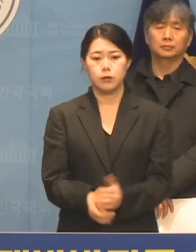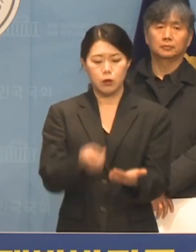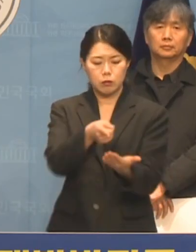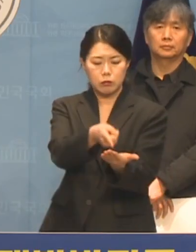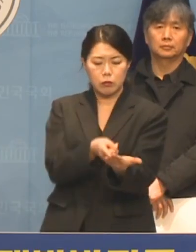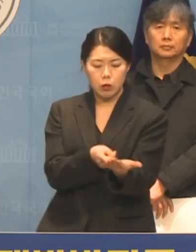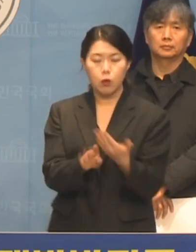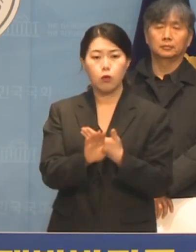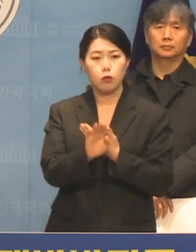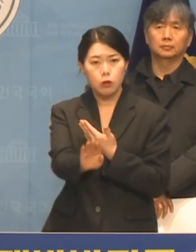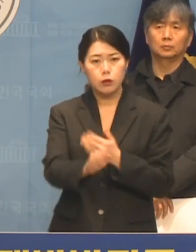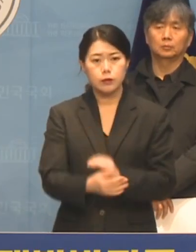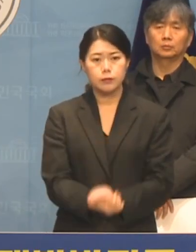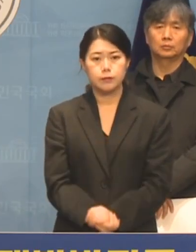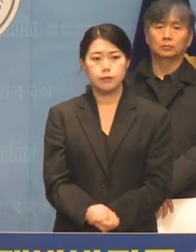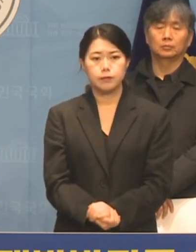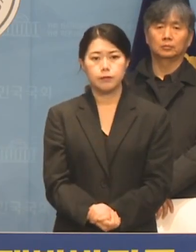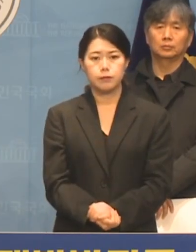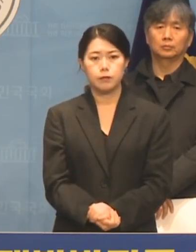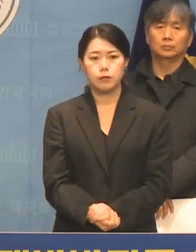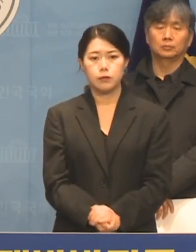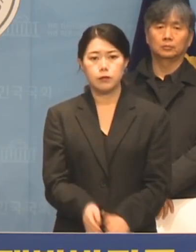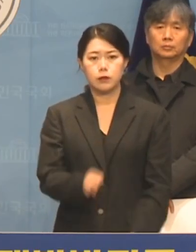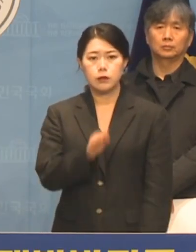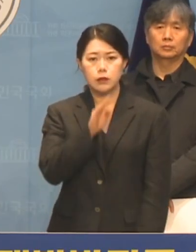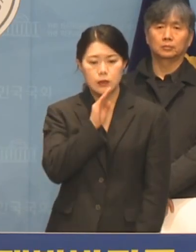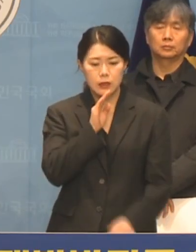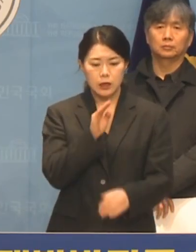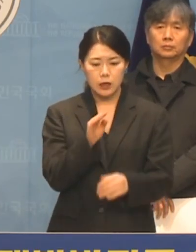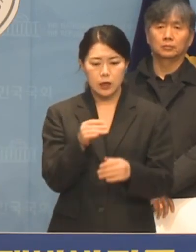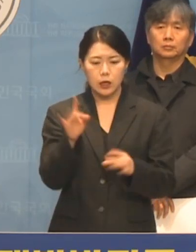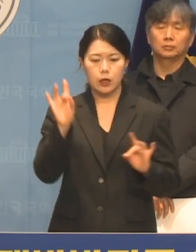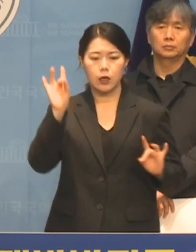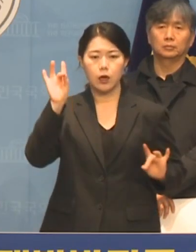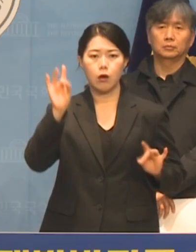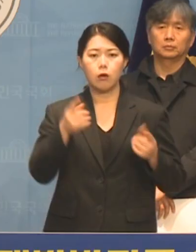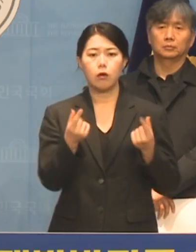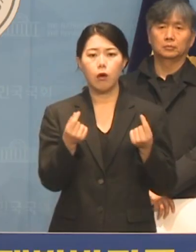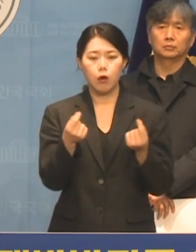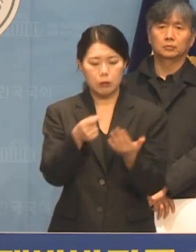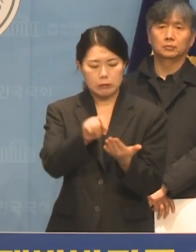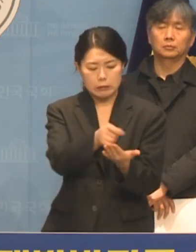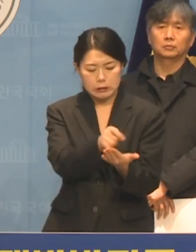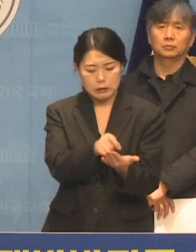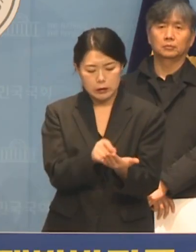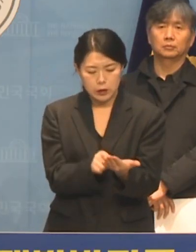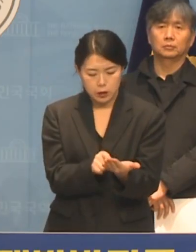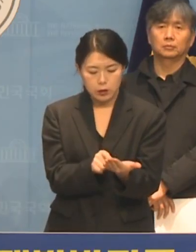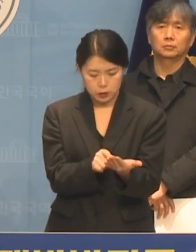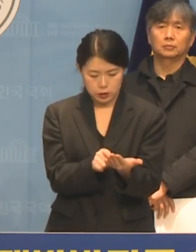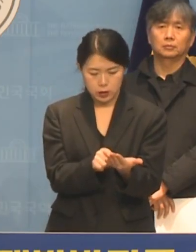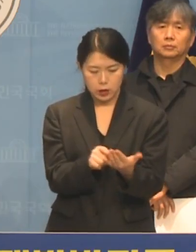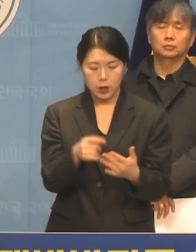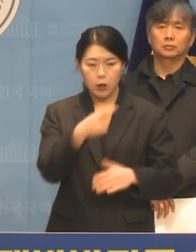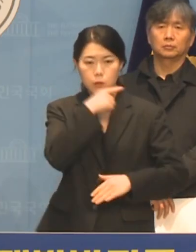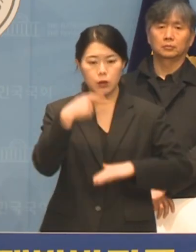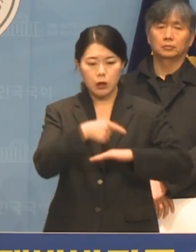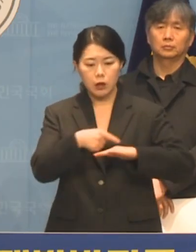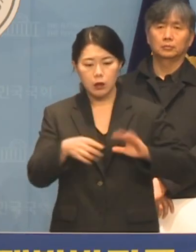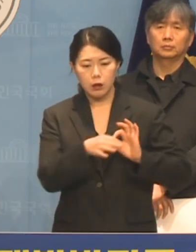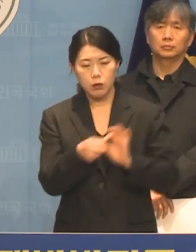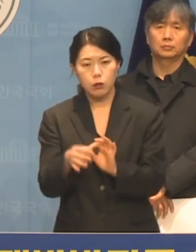후 마치 봉제 인형처럼 꿰매진 아버지의 몸. 피는 멎지 않았고